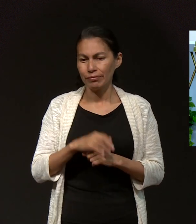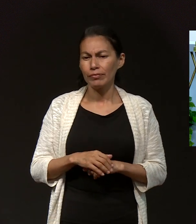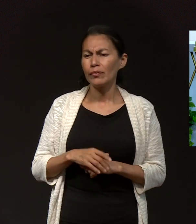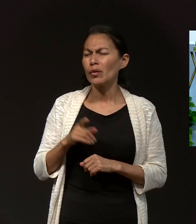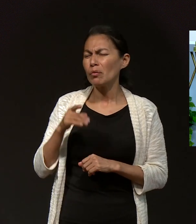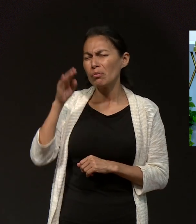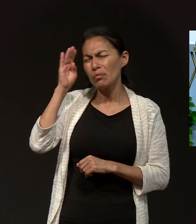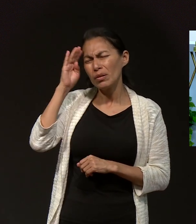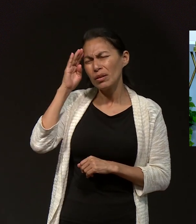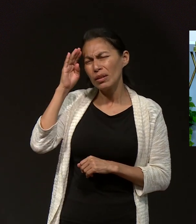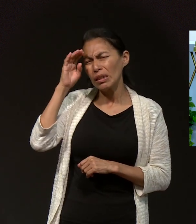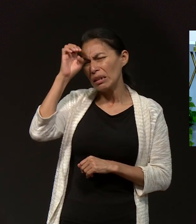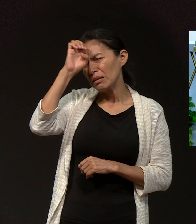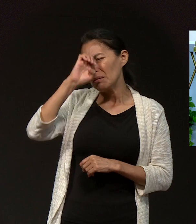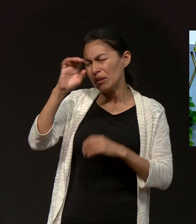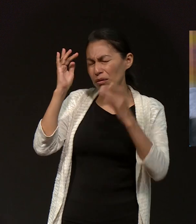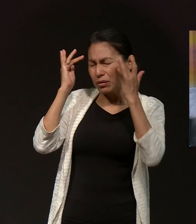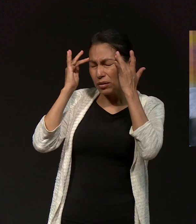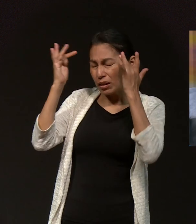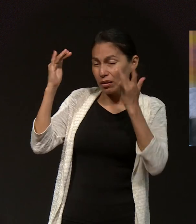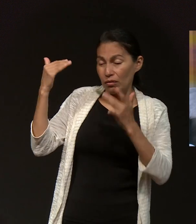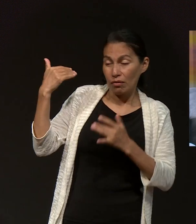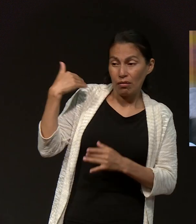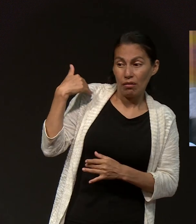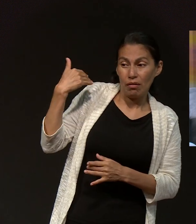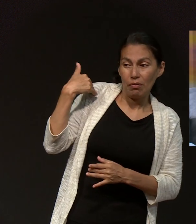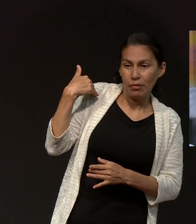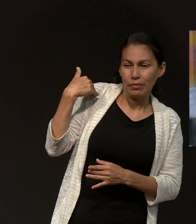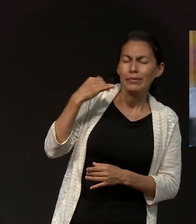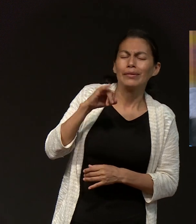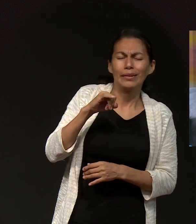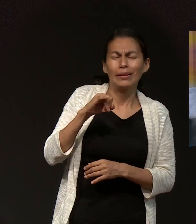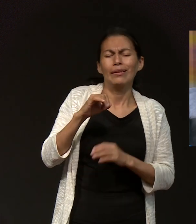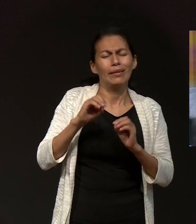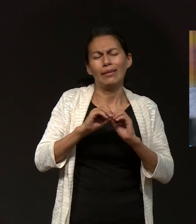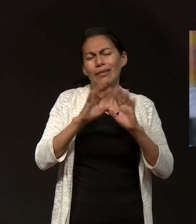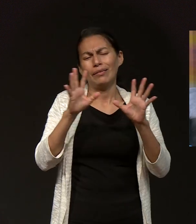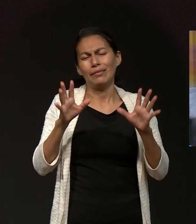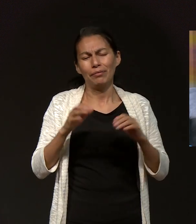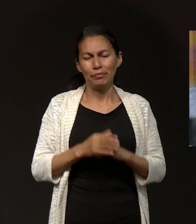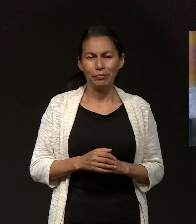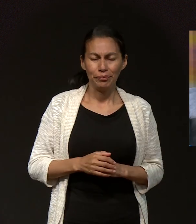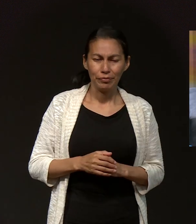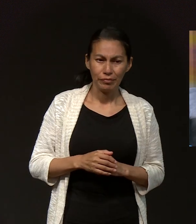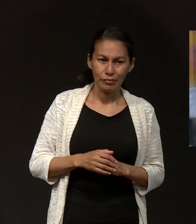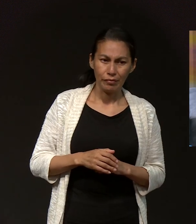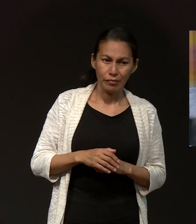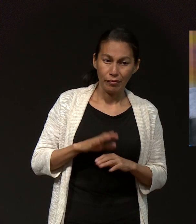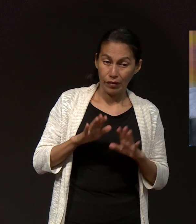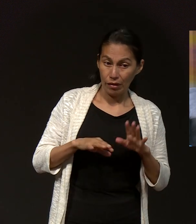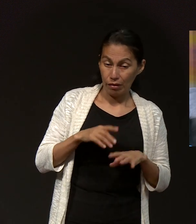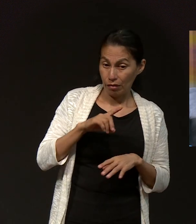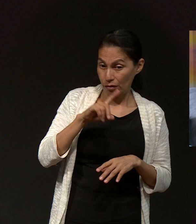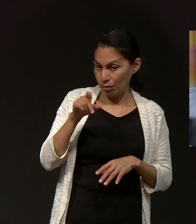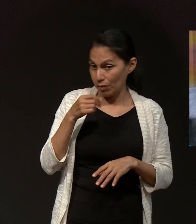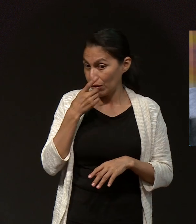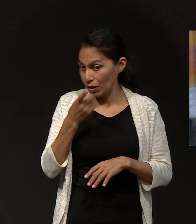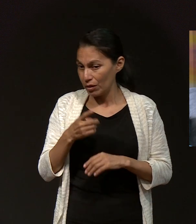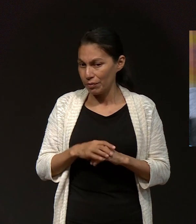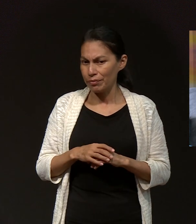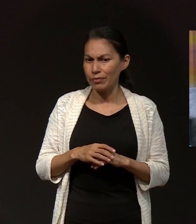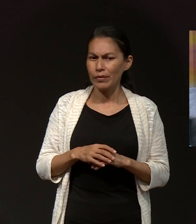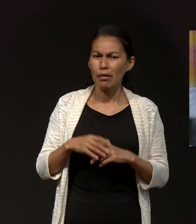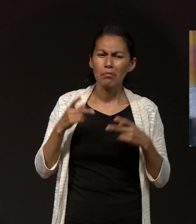esto haya sido un llamado del Espíritu? Sí, por supuesto, por supuesto, porque es muy fácil a lo mejor decirlo después de probarlo,